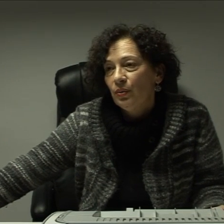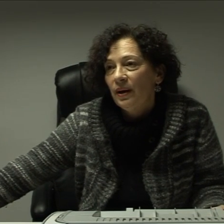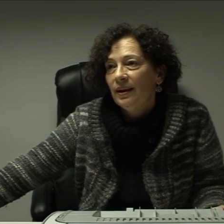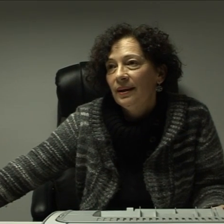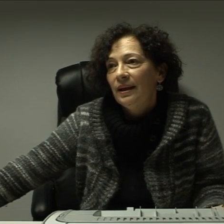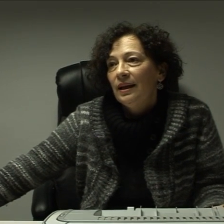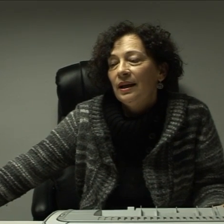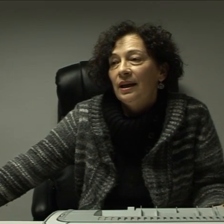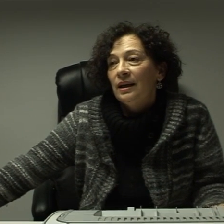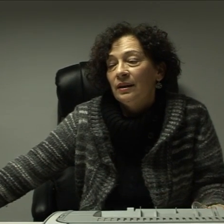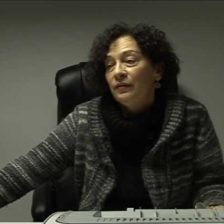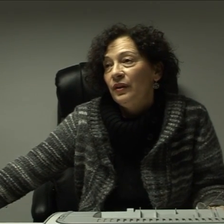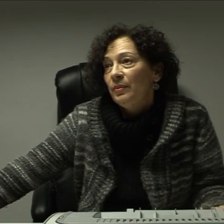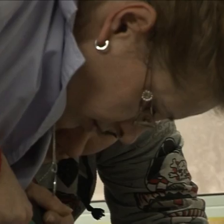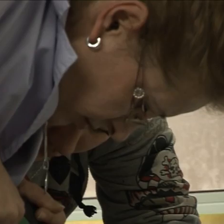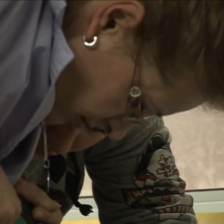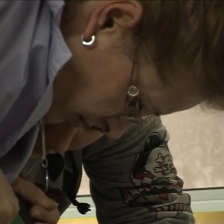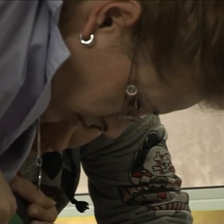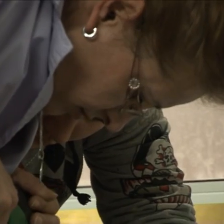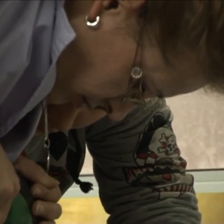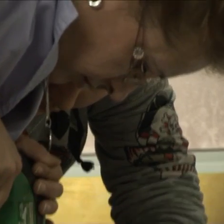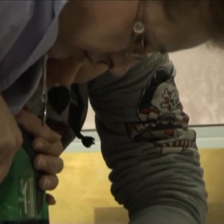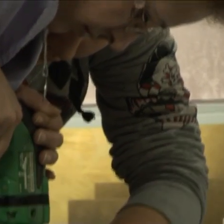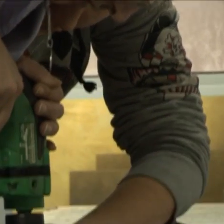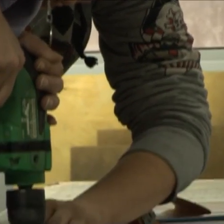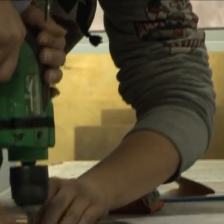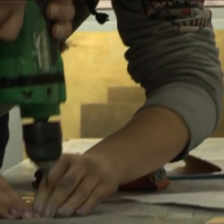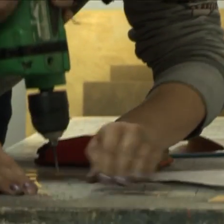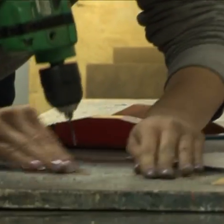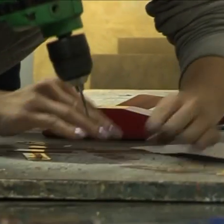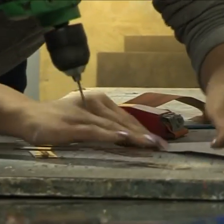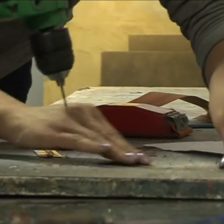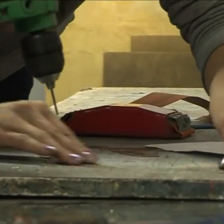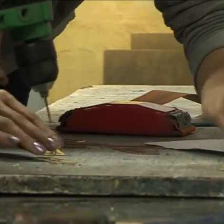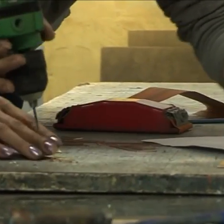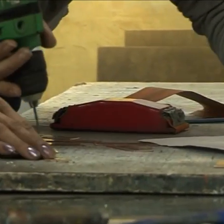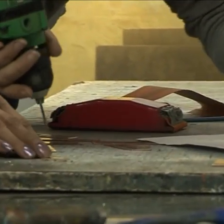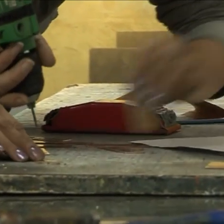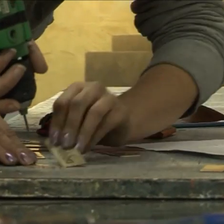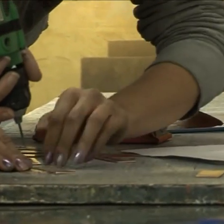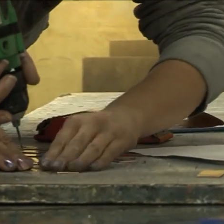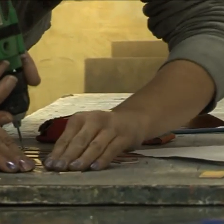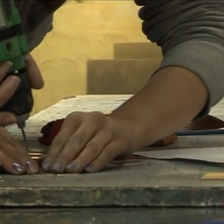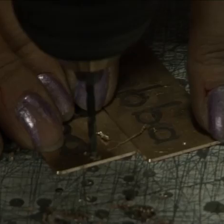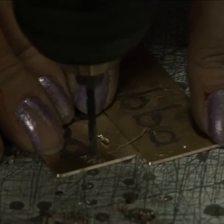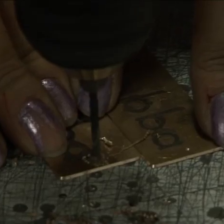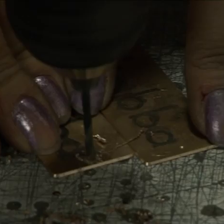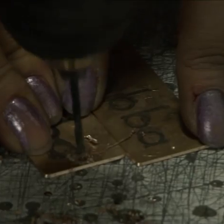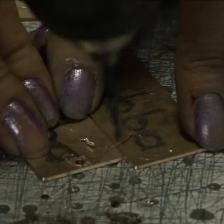osoba. Firma koja se bavi grafičkim uslugama, izradama natpisa, svih vrsta